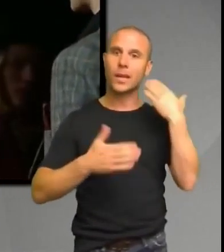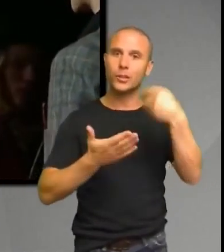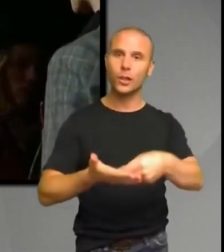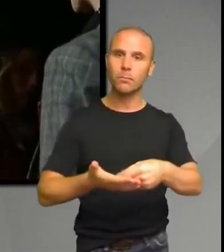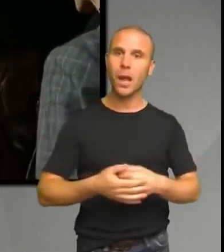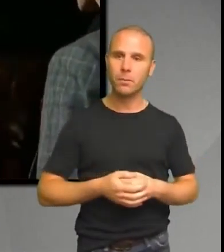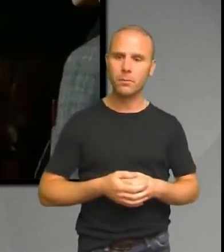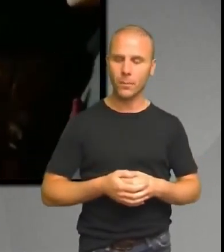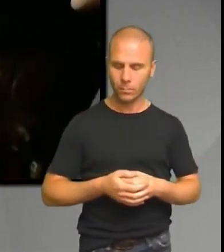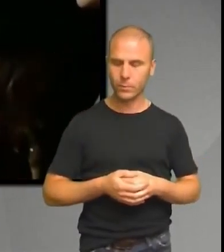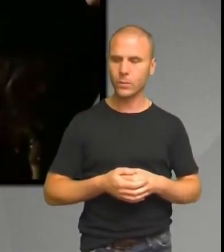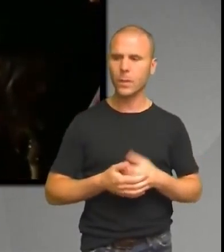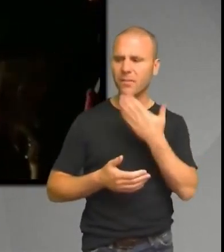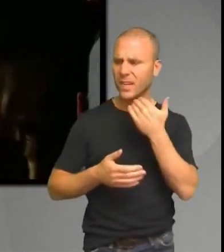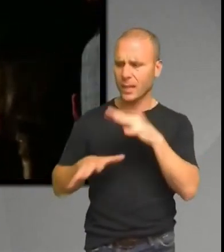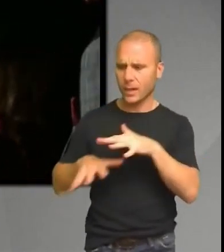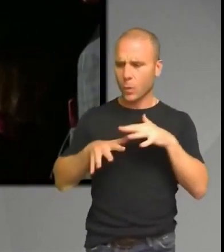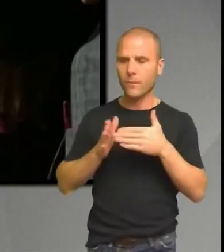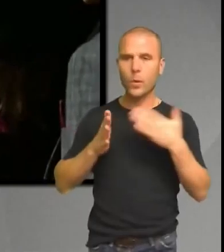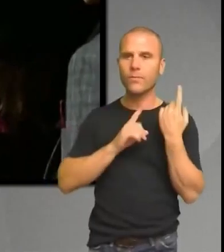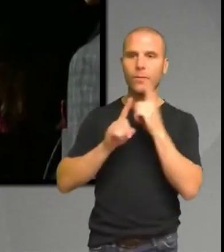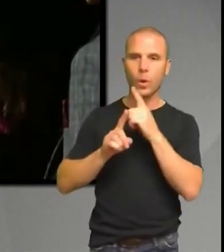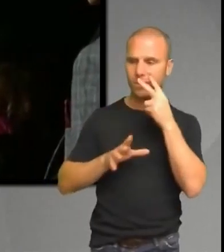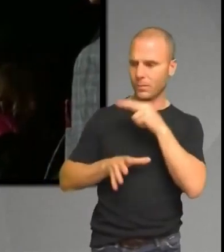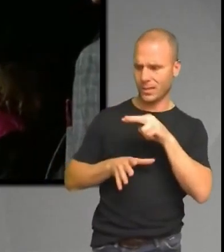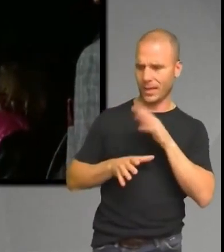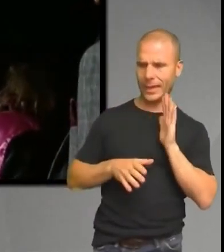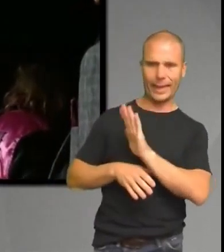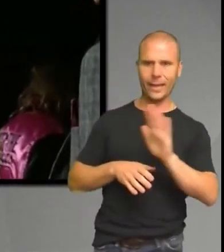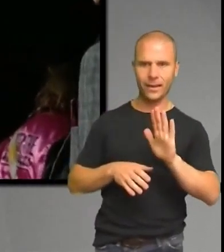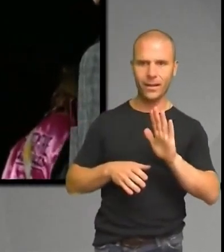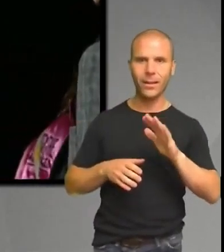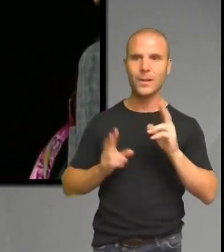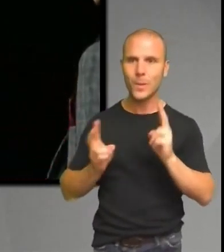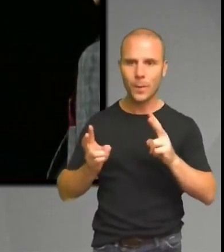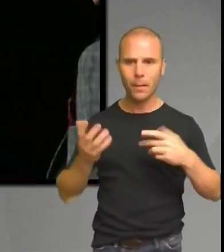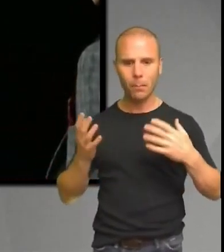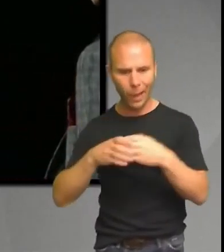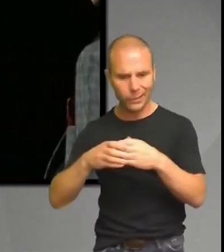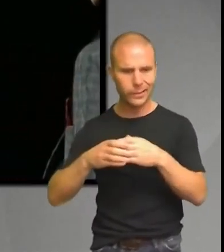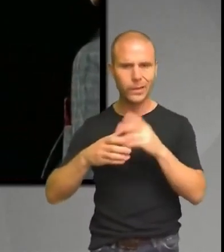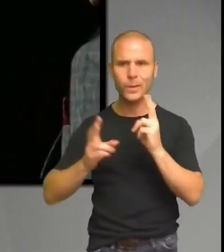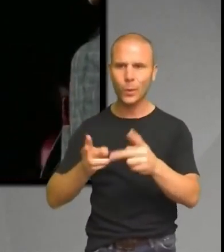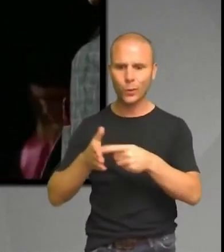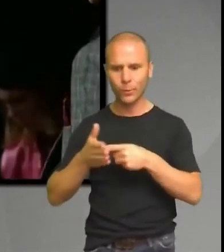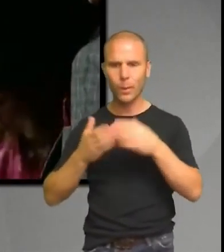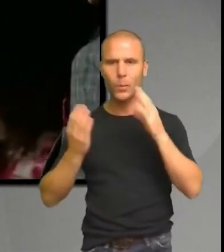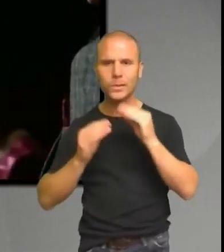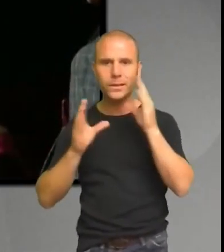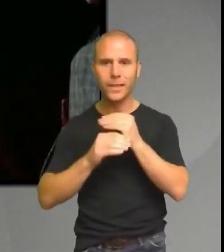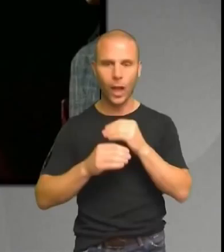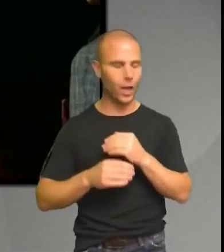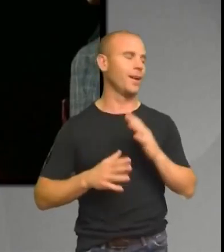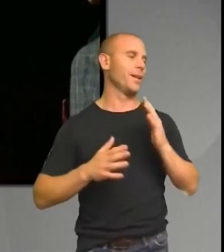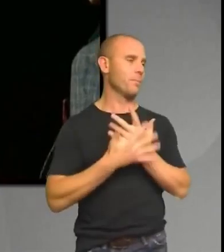typ av reaktioner från omgivningen? Är det... Ja, nej men det är många som är rätt chockade över